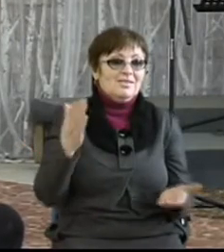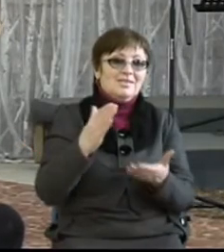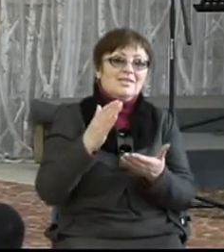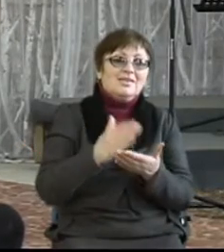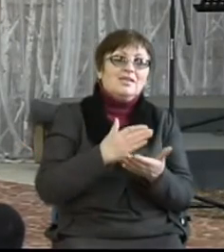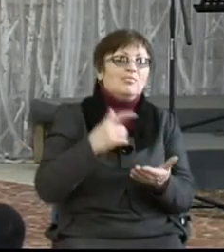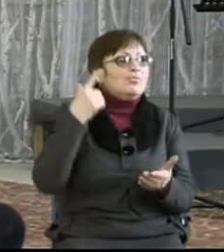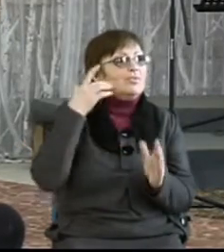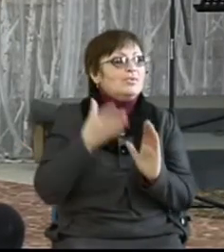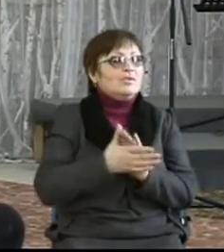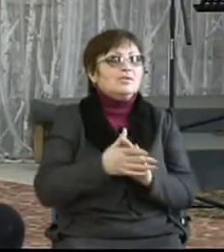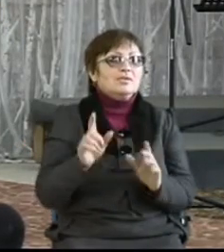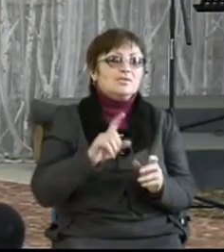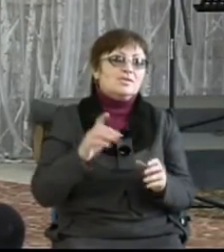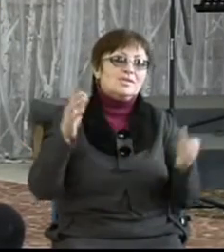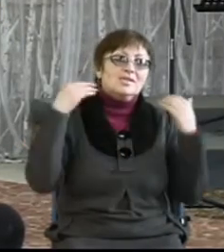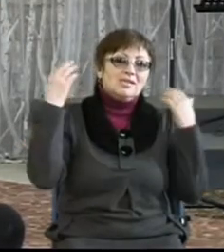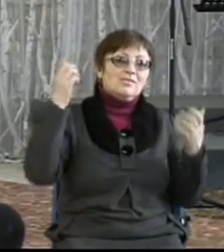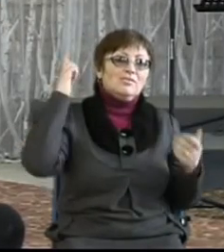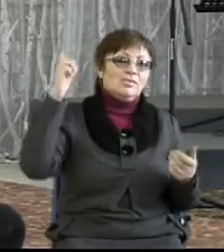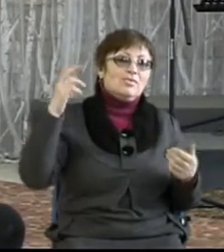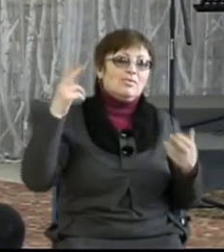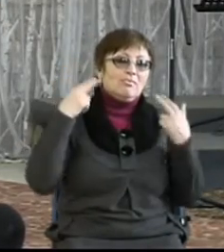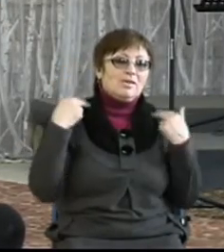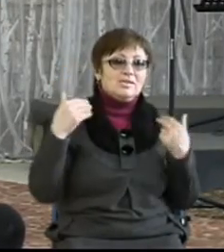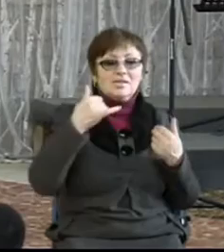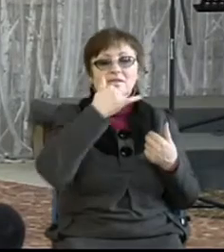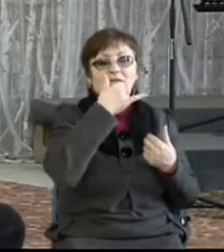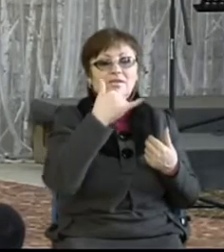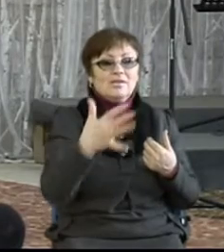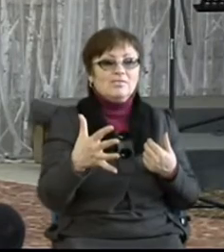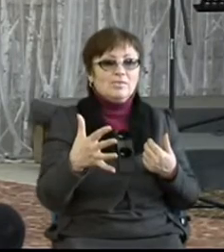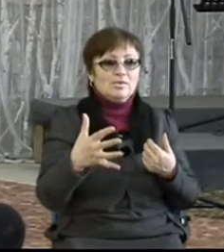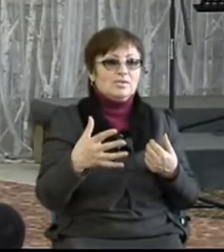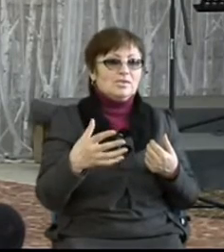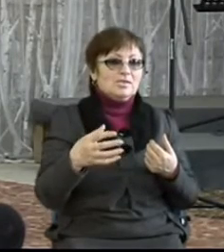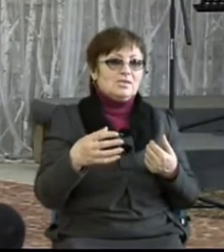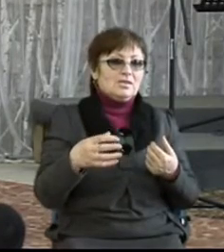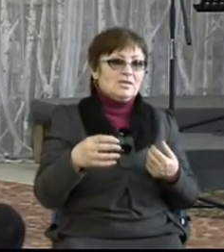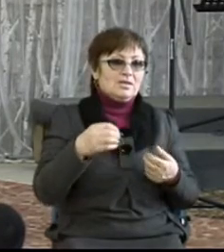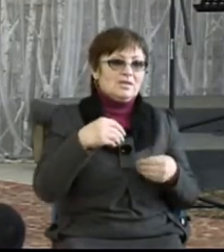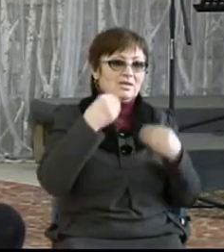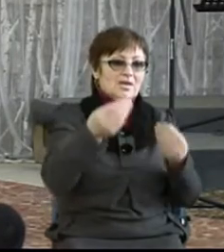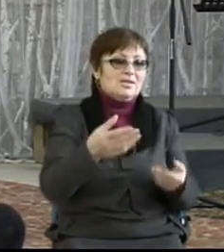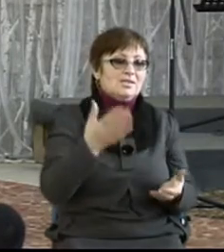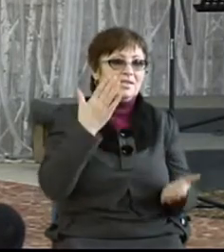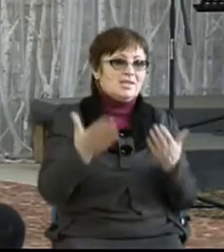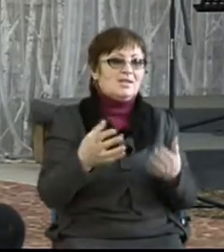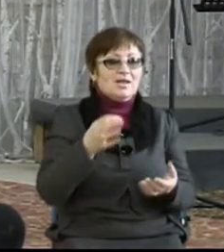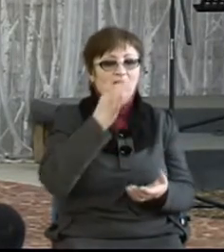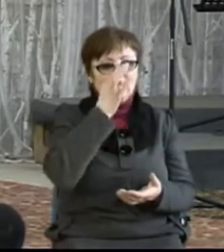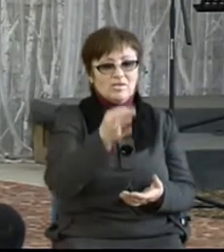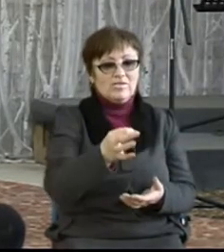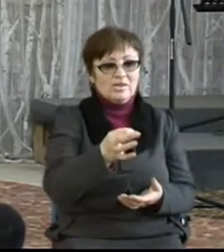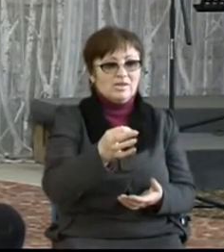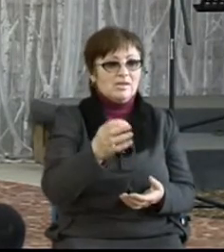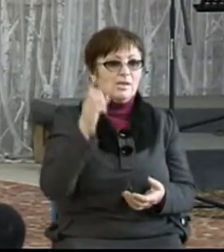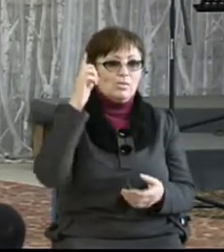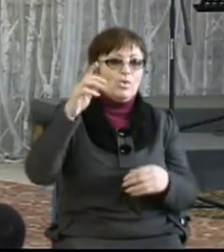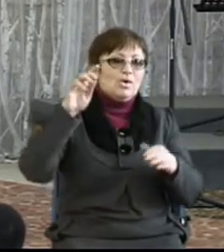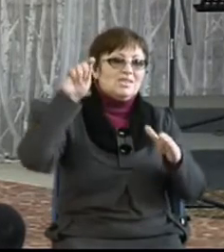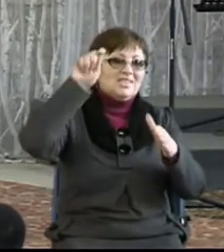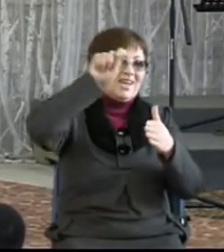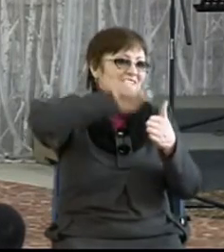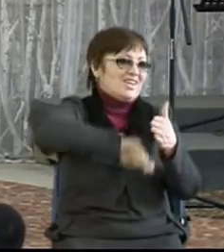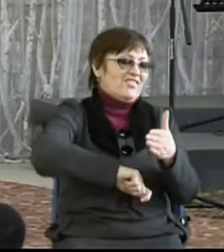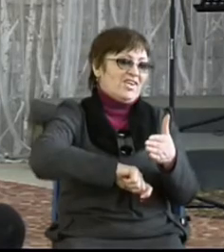потом позже понял, что, ну и слава Богу, пастор не может дать в определенные моменты нам ответ по той простой причине, или Бог закрывает